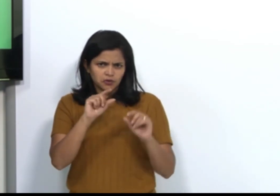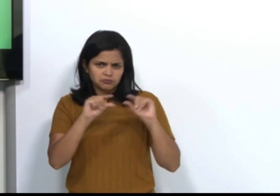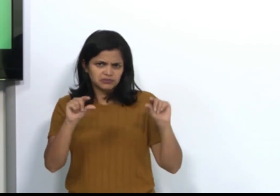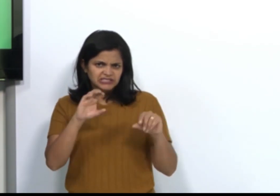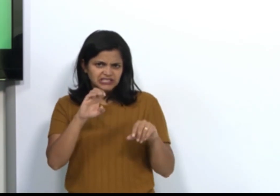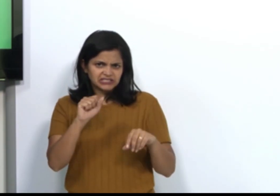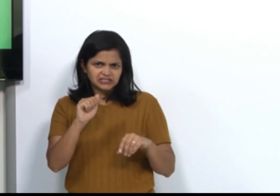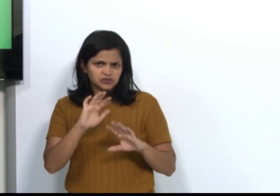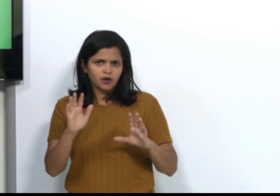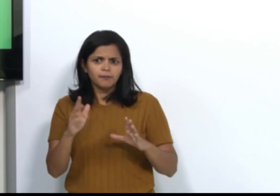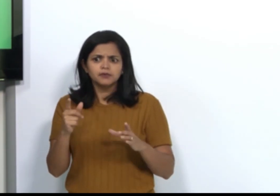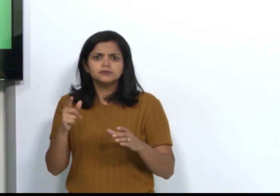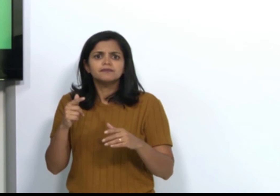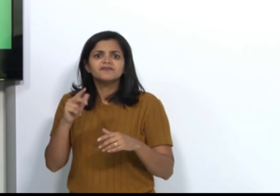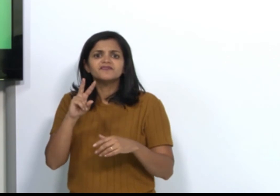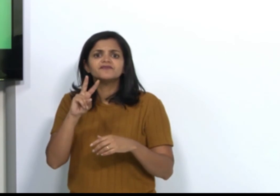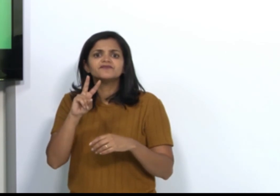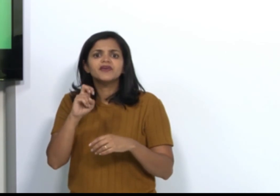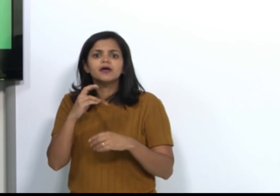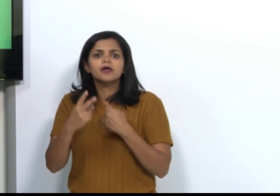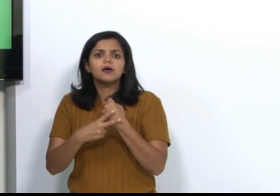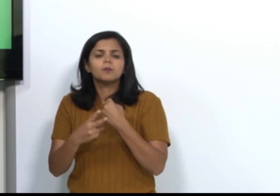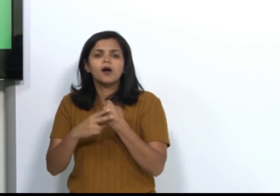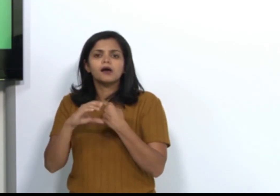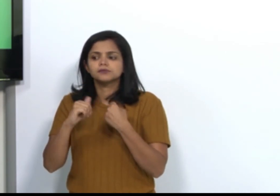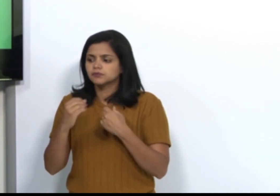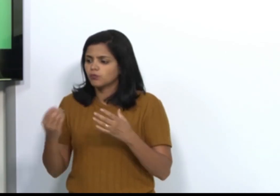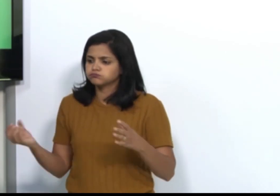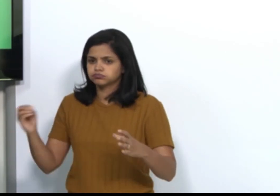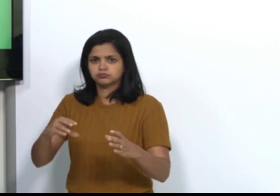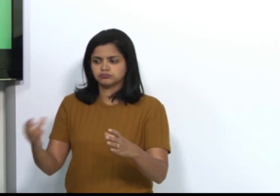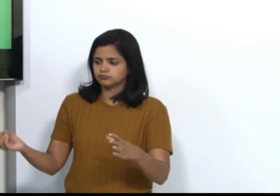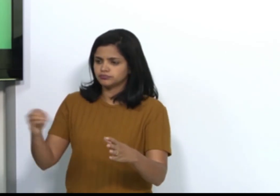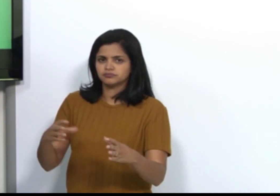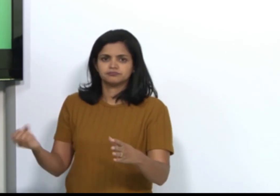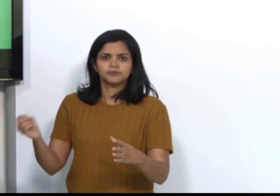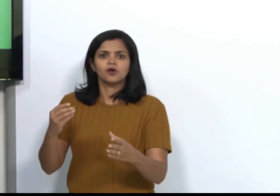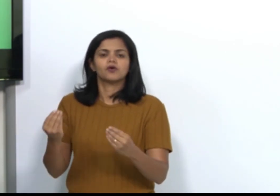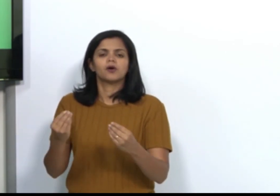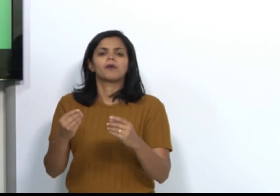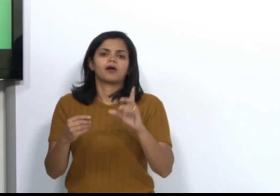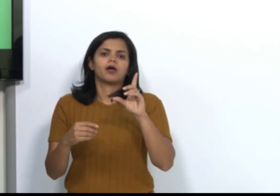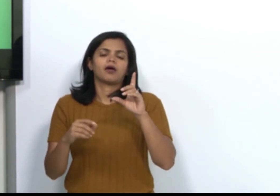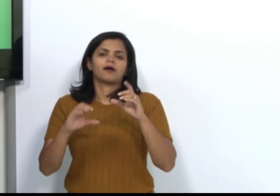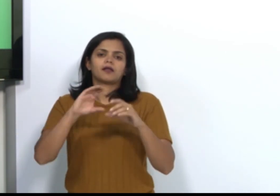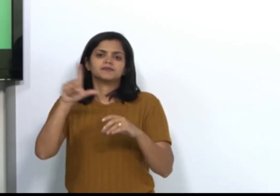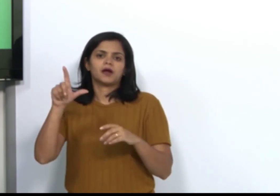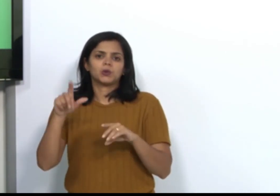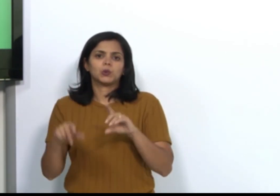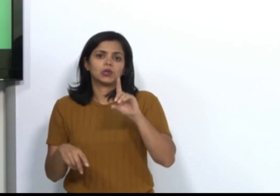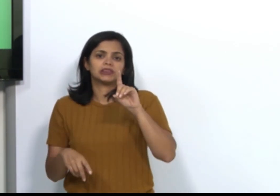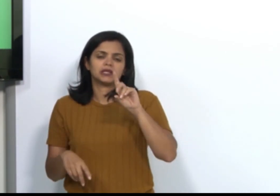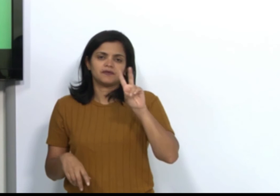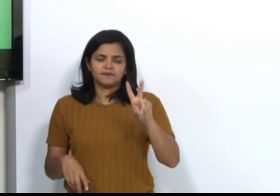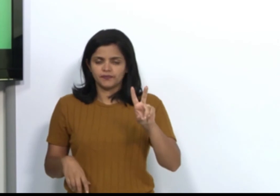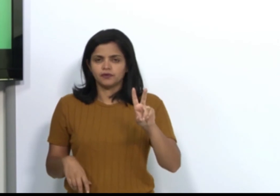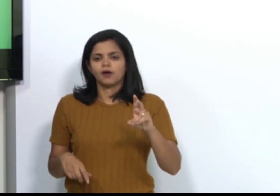Mas eu posso somente falar isso? E o verbo? A ação. Então, eu devo